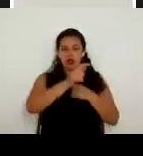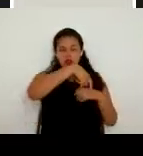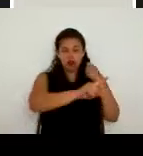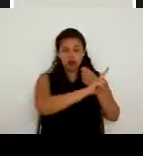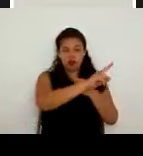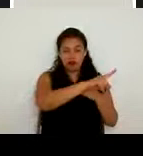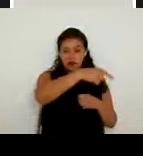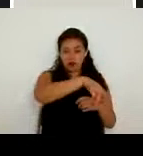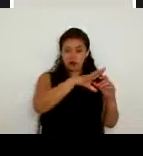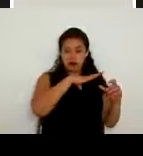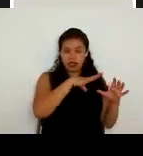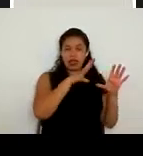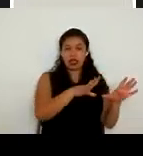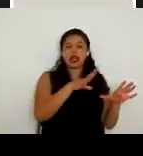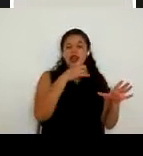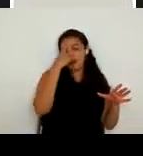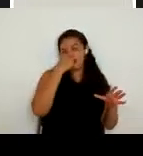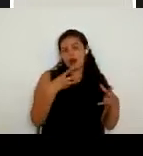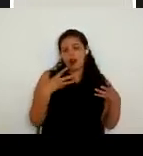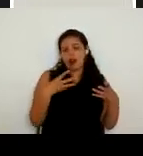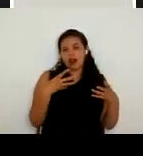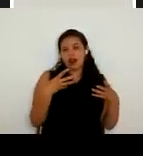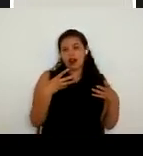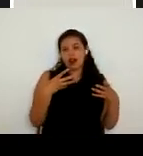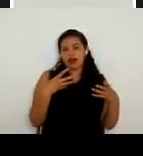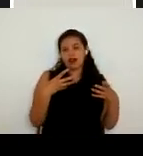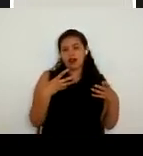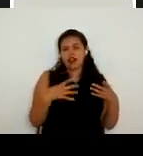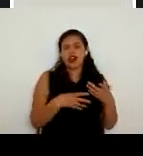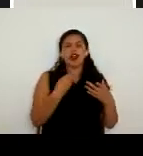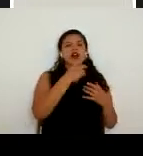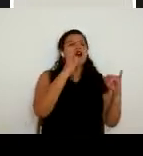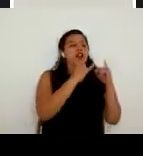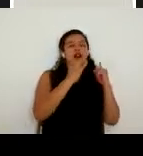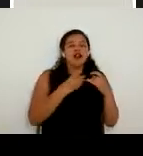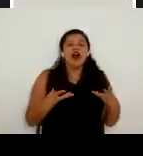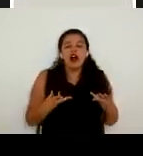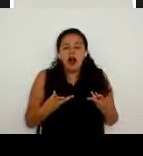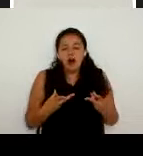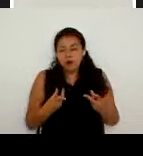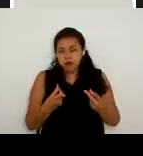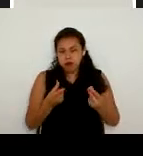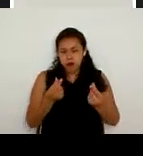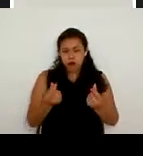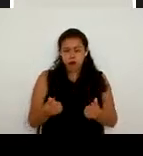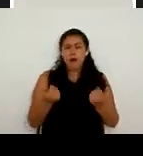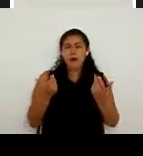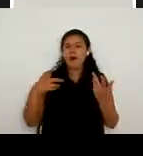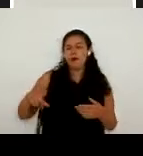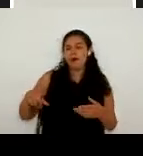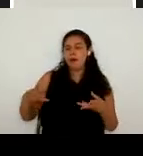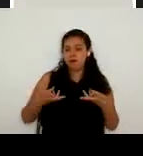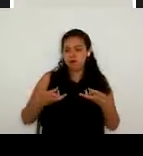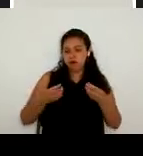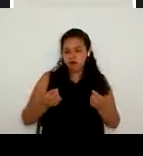implica también pues muchos gastos dependientes de la institución del estado etcétera y que no se